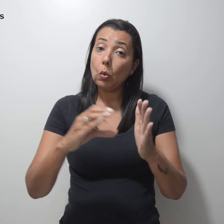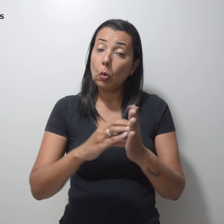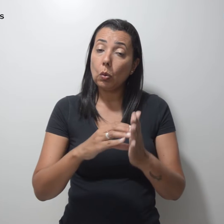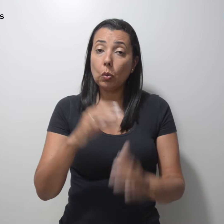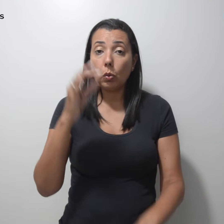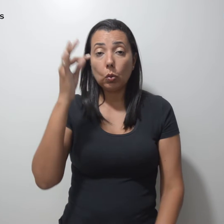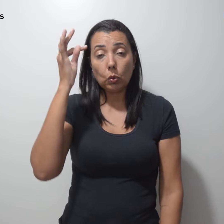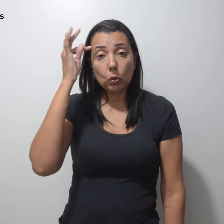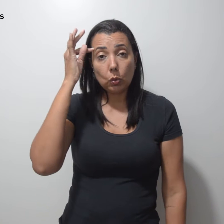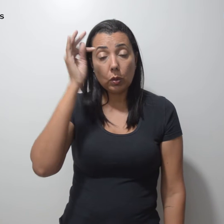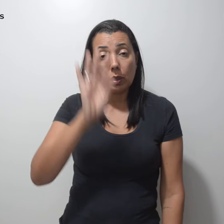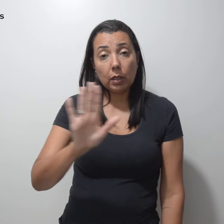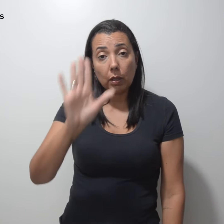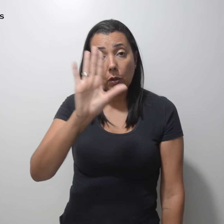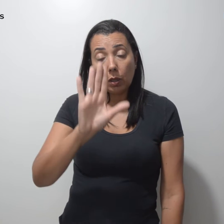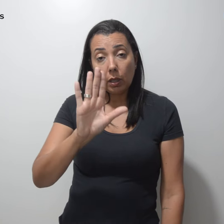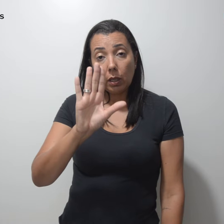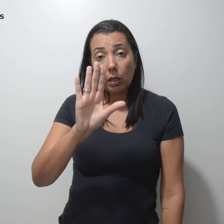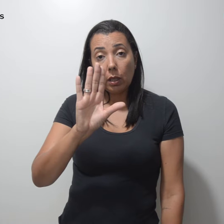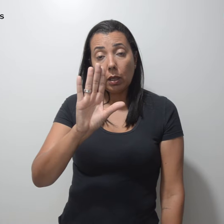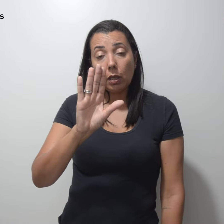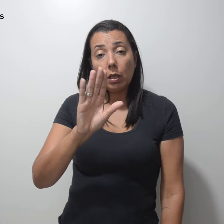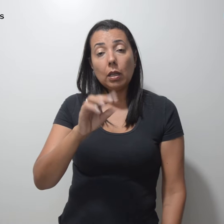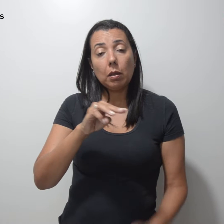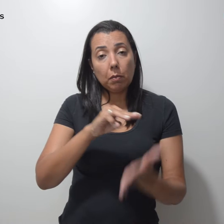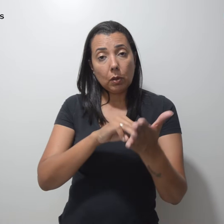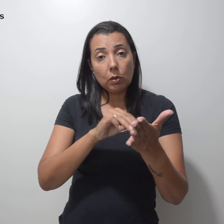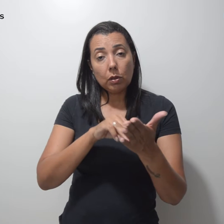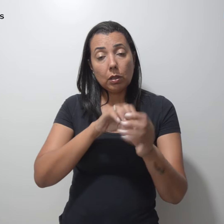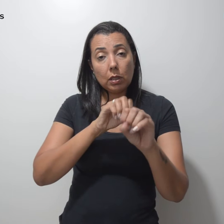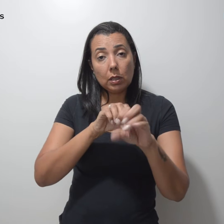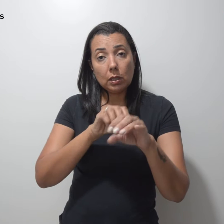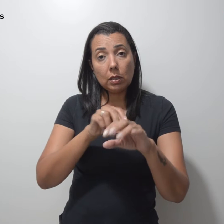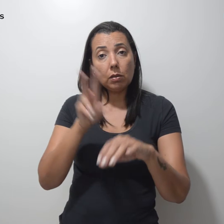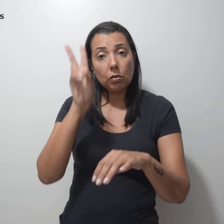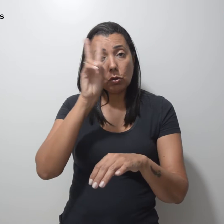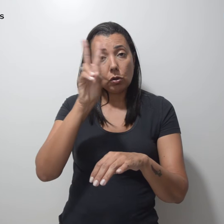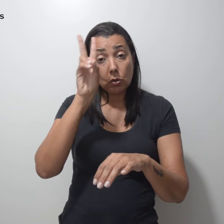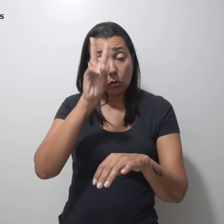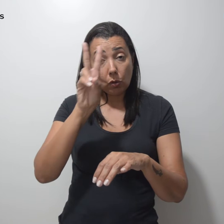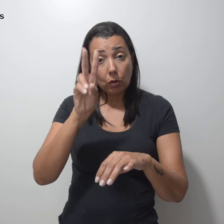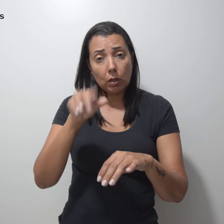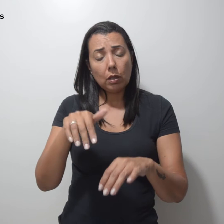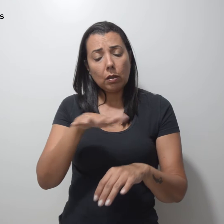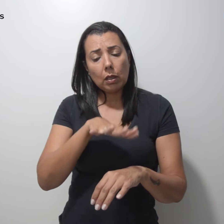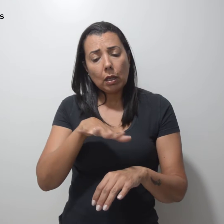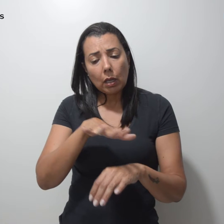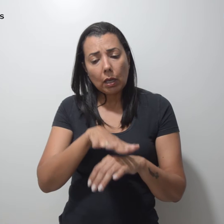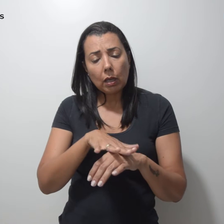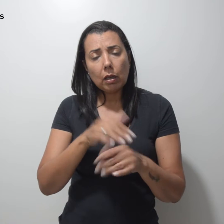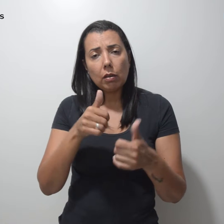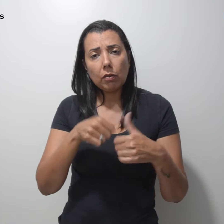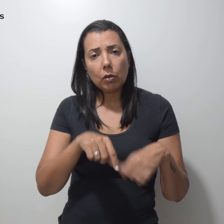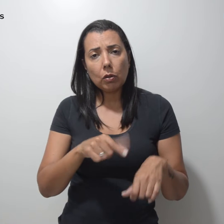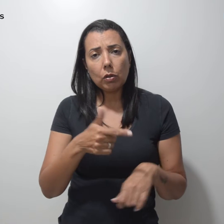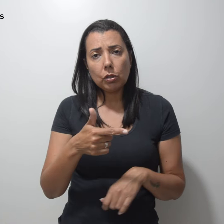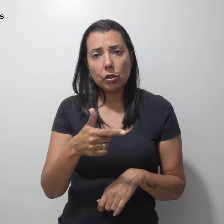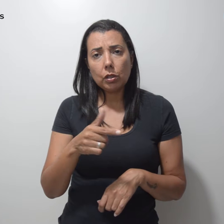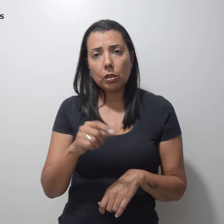e Metodologia do Ensino de História. Nas cadeiras dessa área, fiquei de 2018